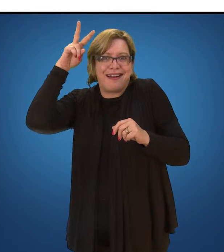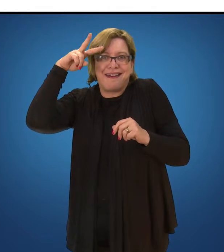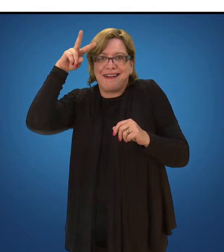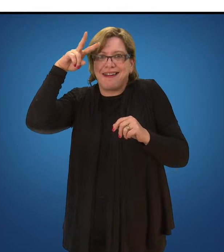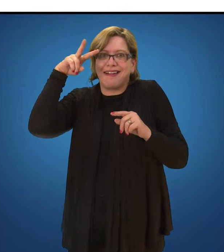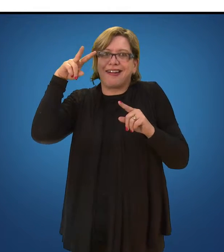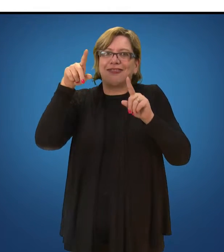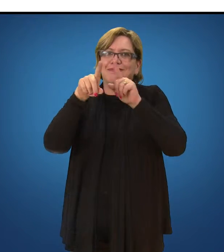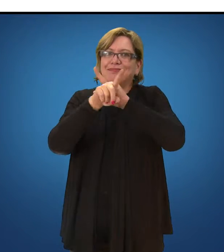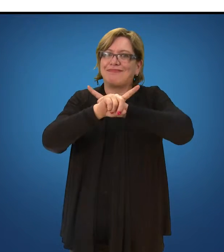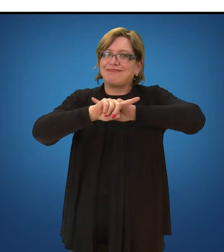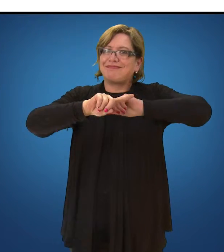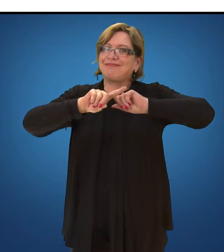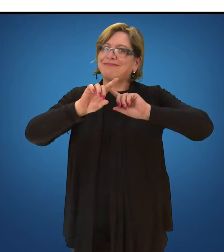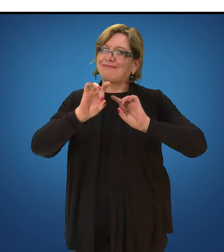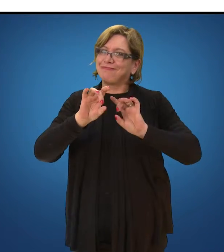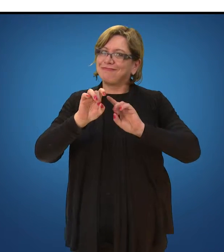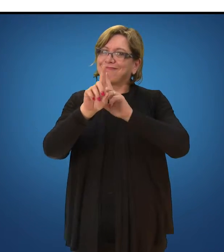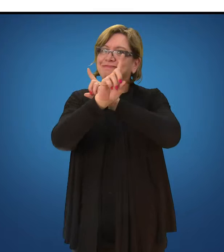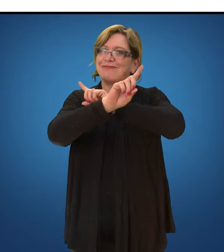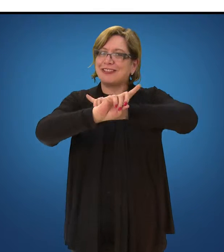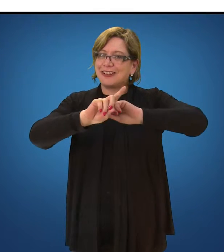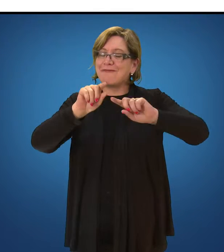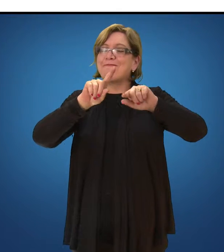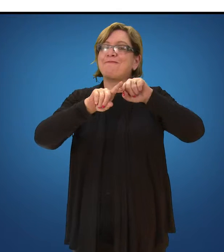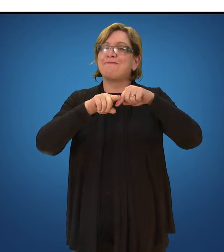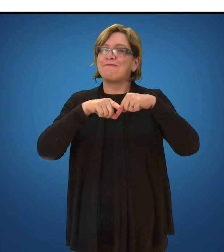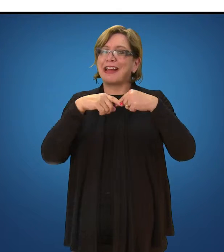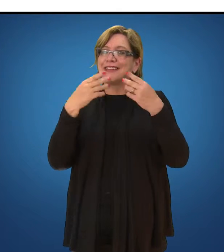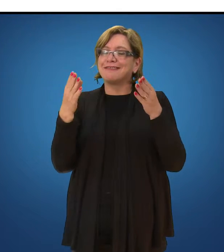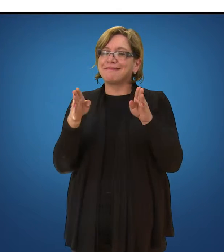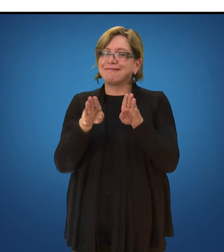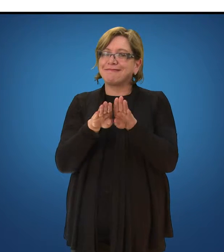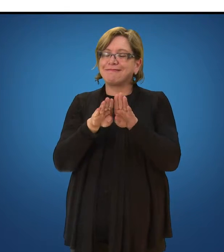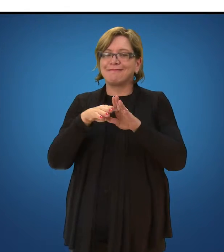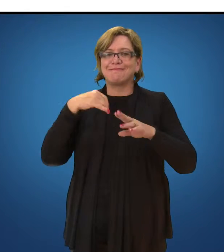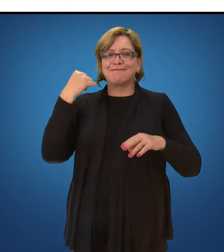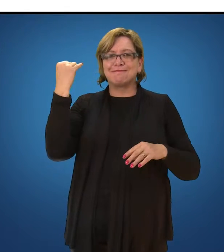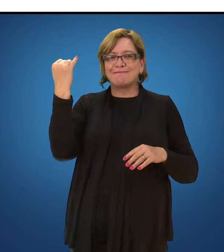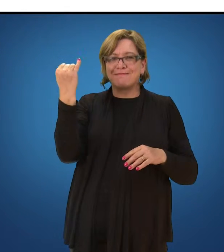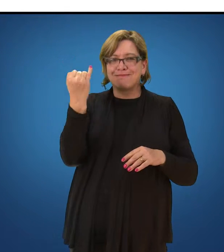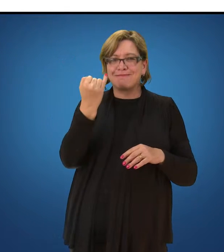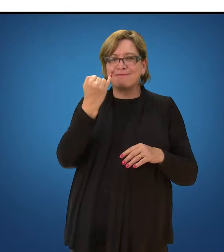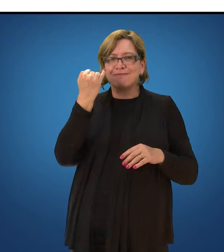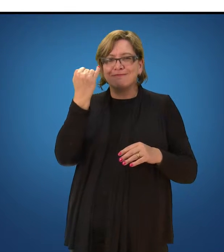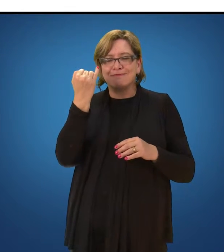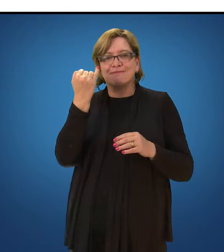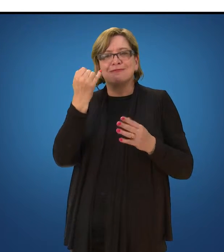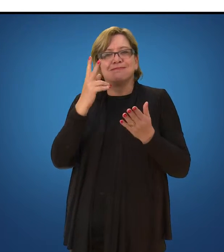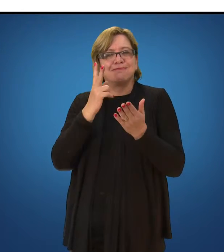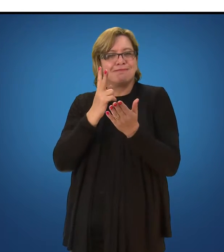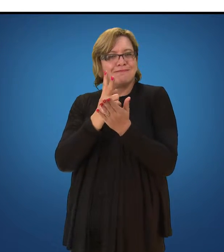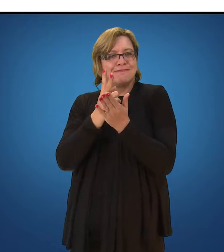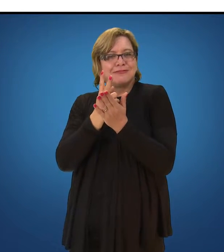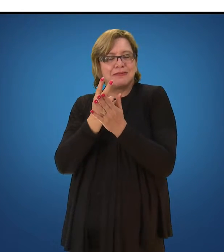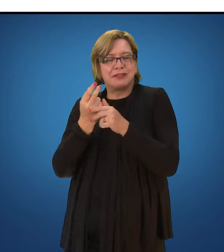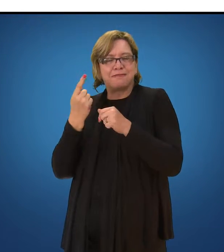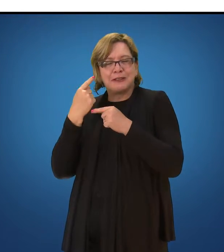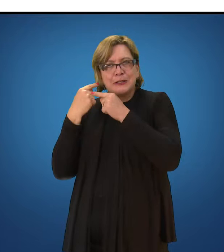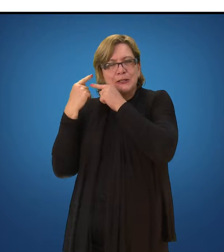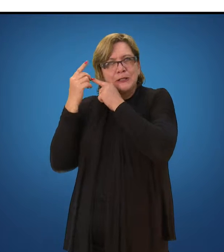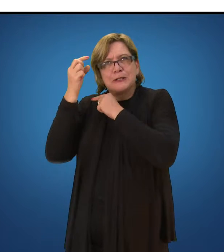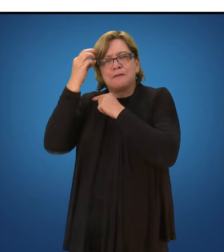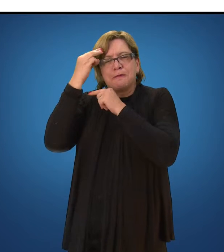falar da ideia de armazenamento, a gente está querendo se referir a essa capacidade fundamental de